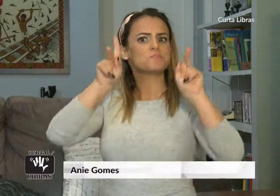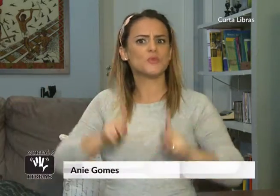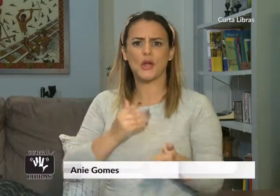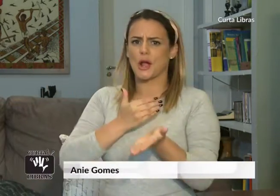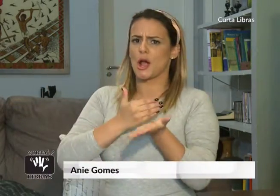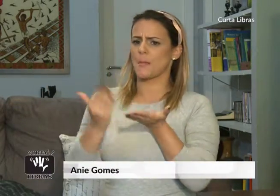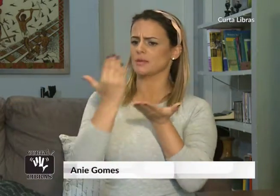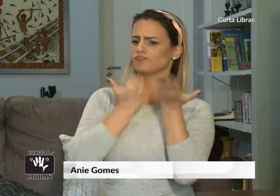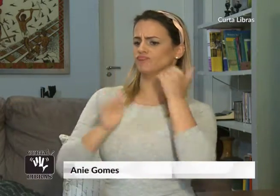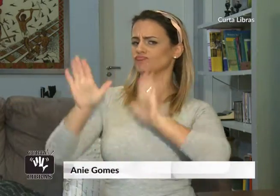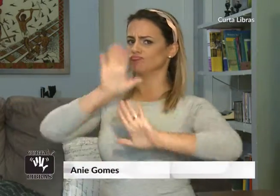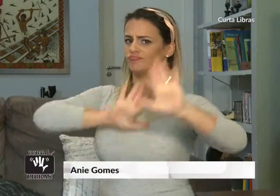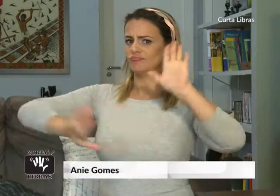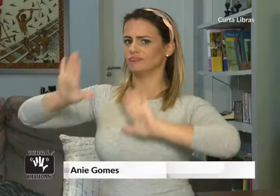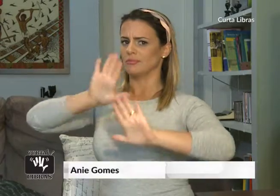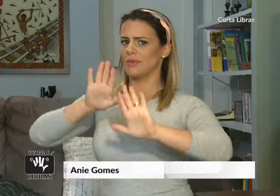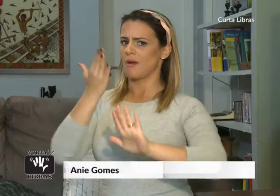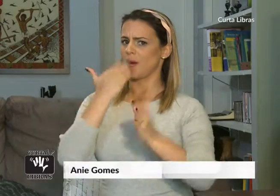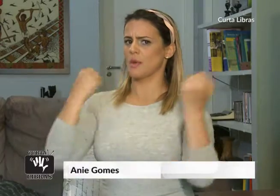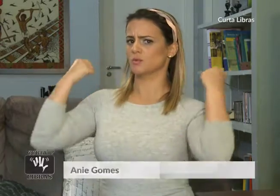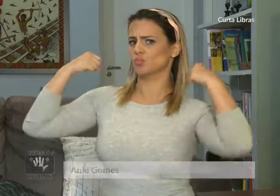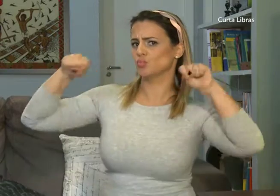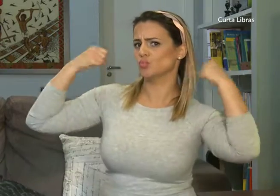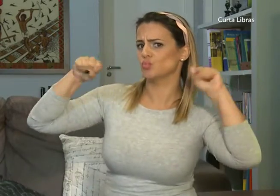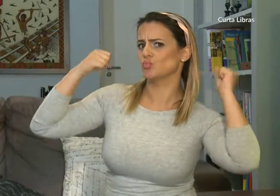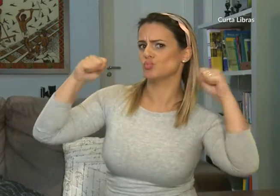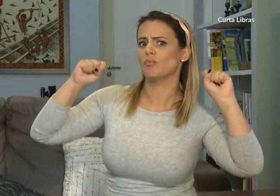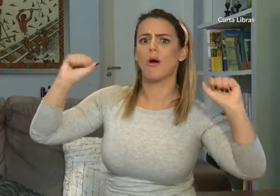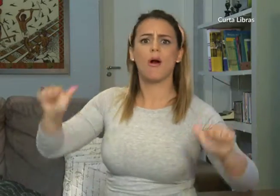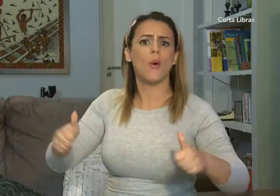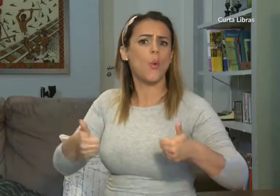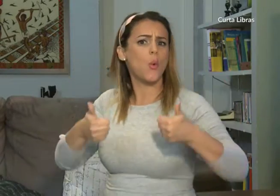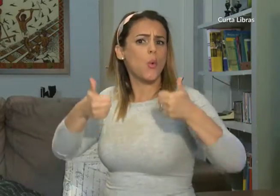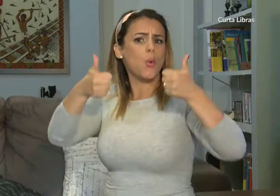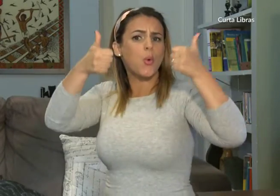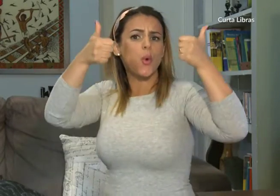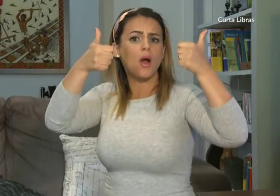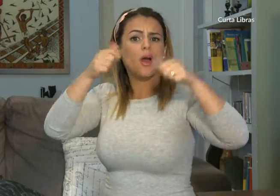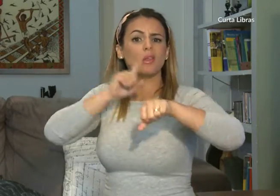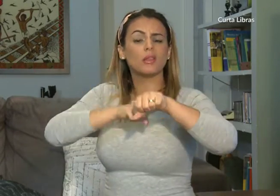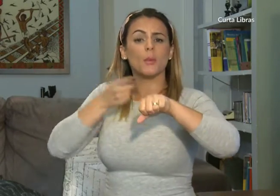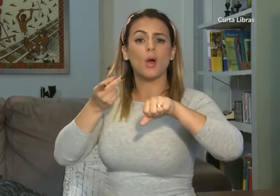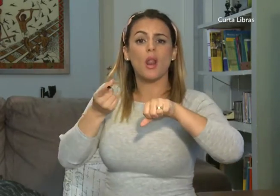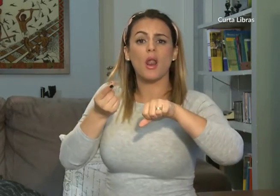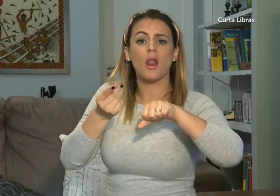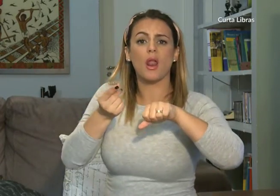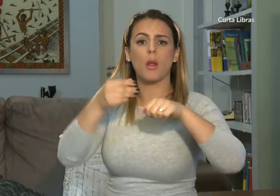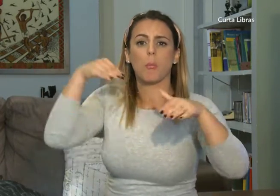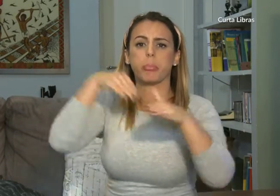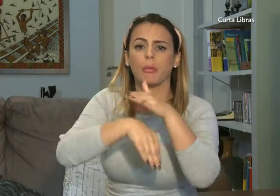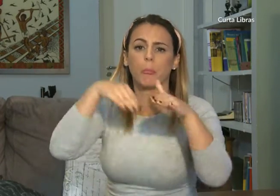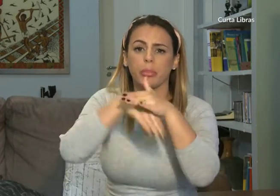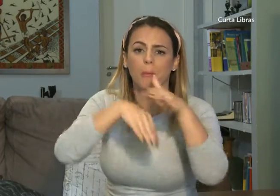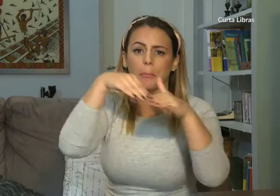vermos as pessoas cuidarem da sua alimentação, manterem atividades físicas para qualidade de vida, porém com o